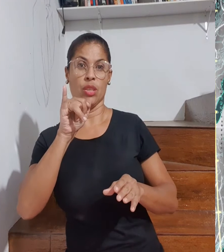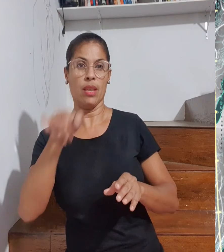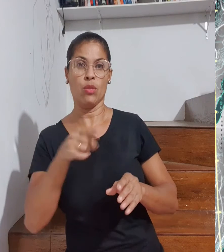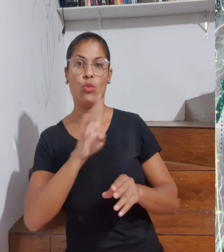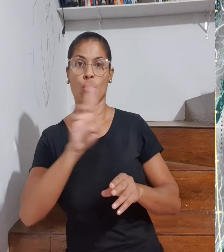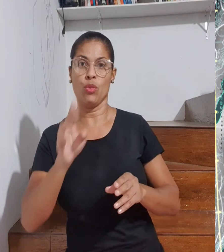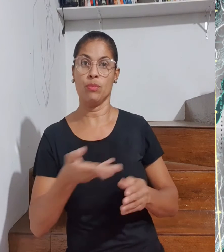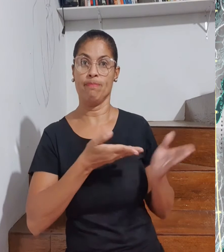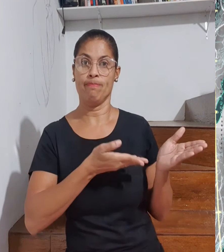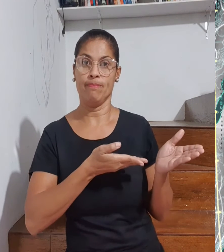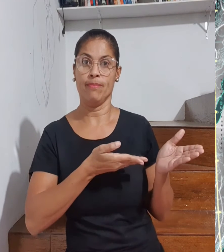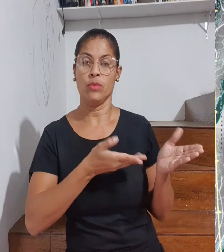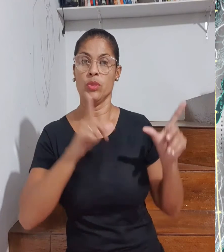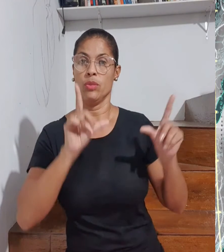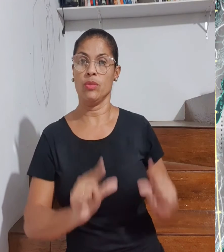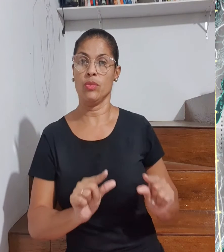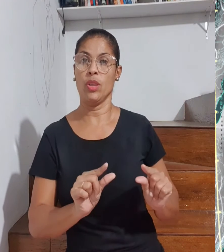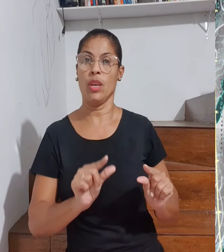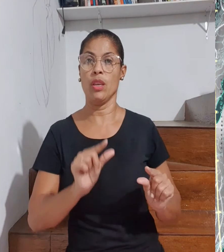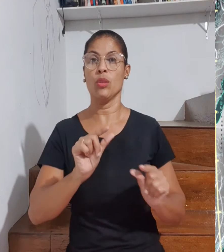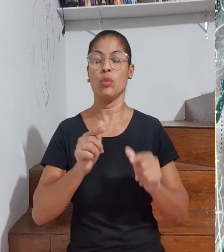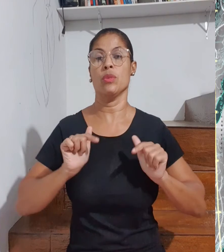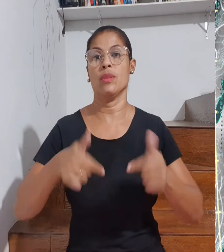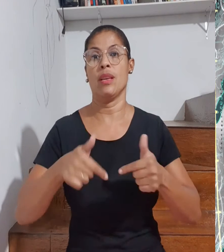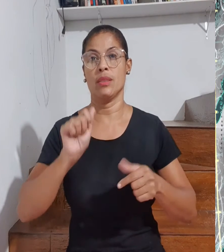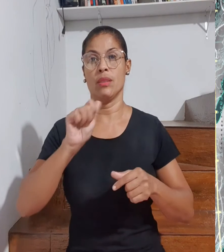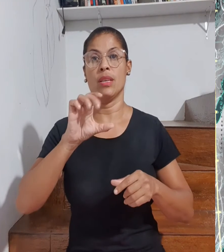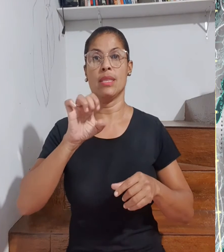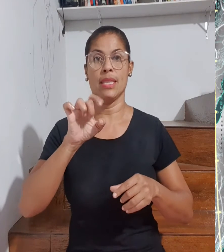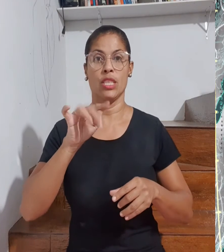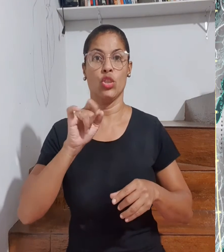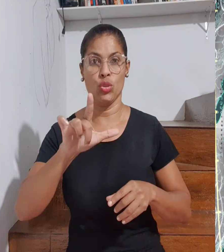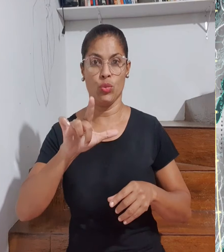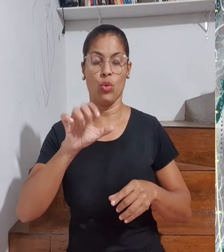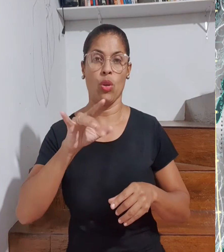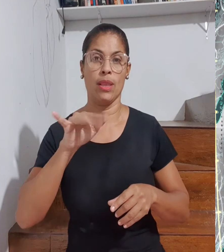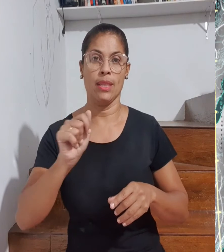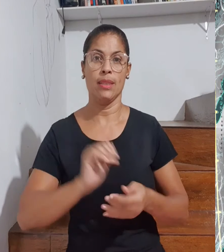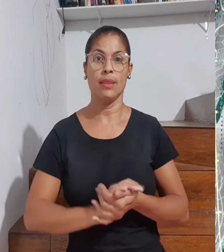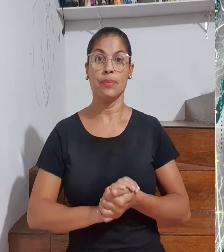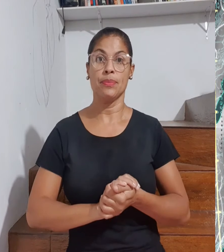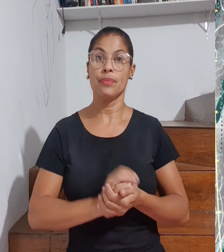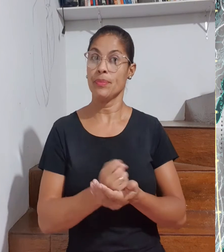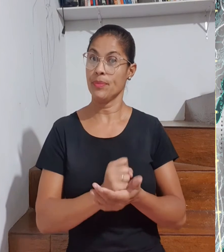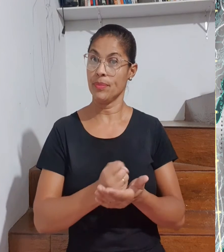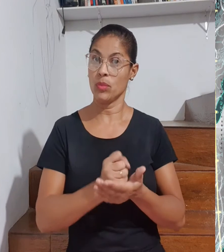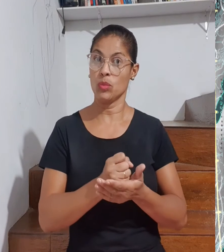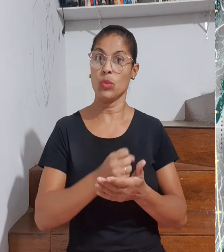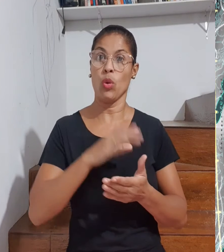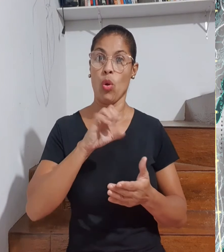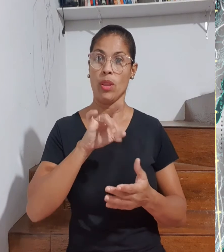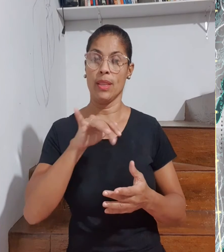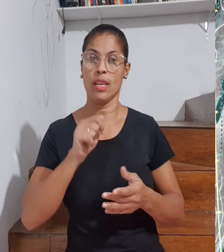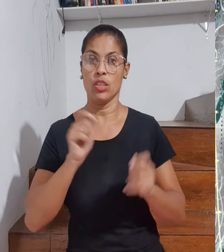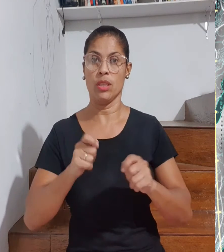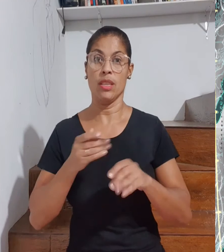de simpatolíticas, que reduzem a atividade da acetilcolina. As drogas colinérgicas podem agir de